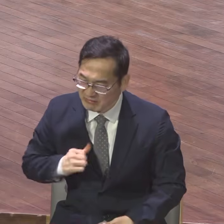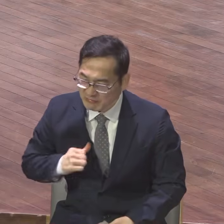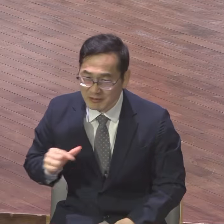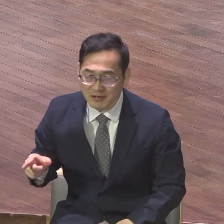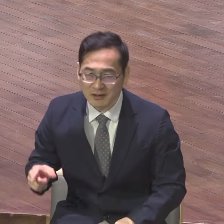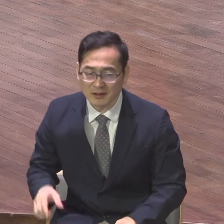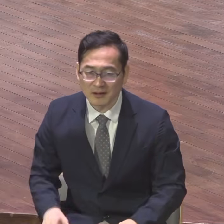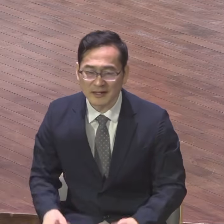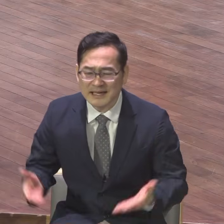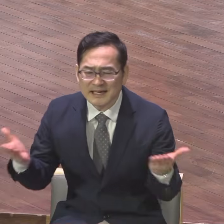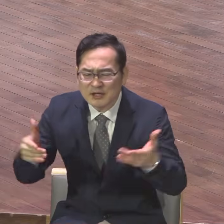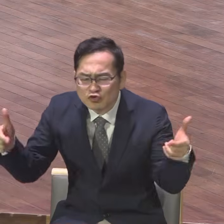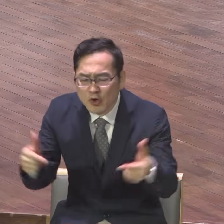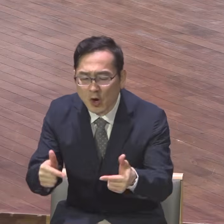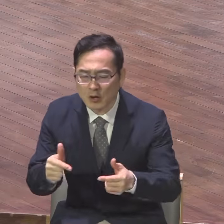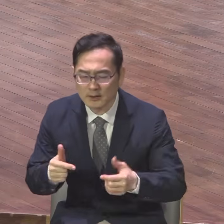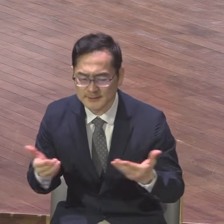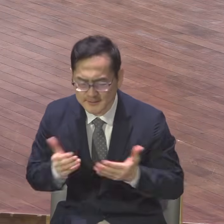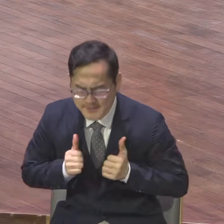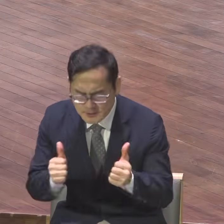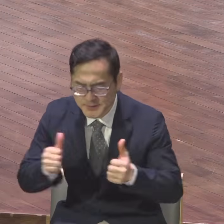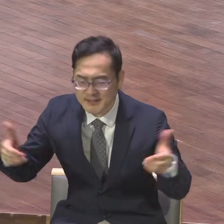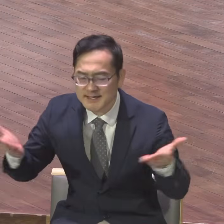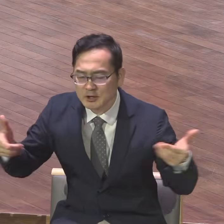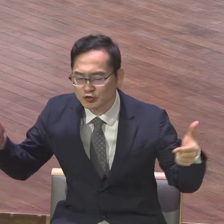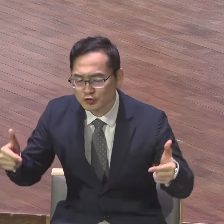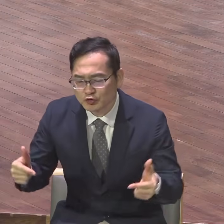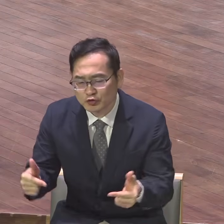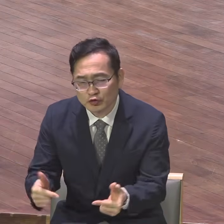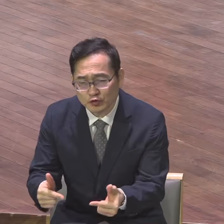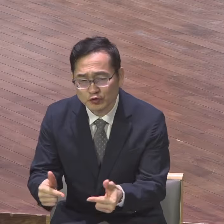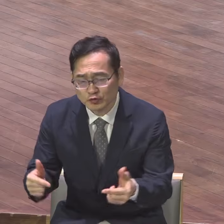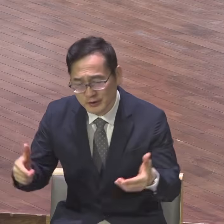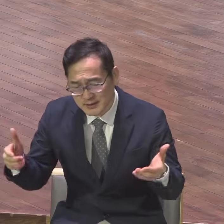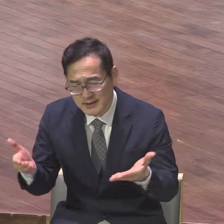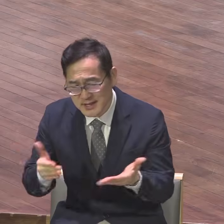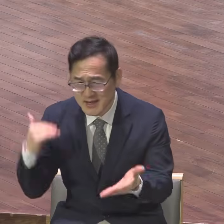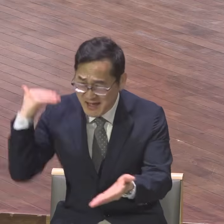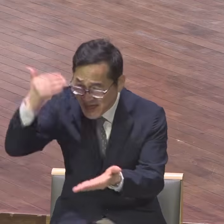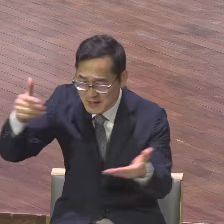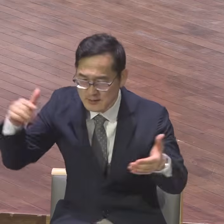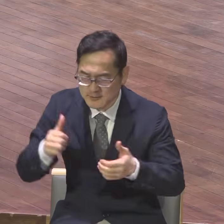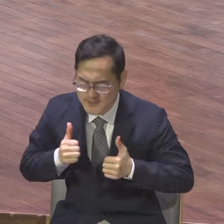일감을 줄여야 되는데 자꾸 쌓아. 문제를 자꾸 만들어.